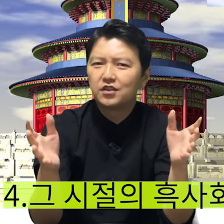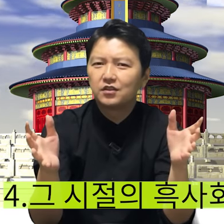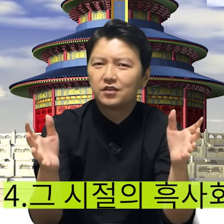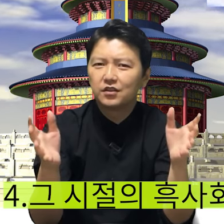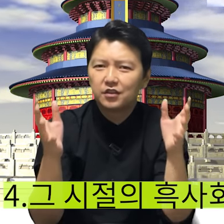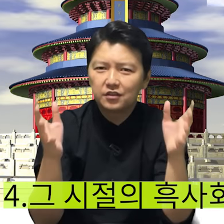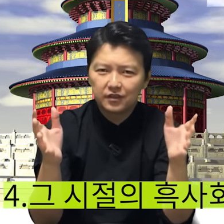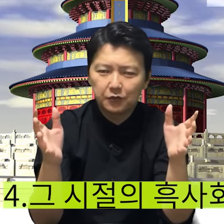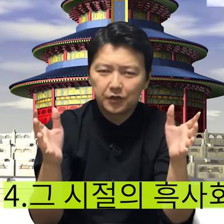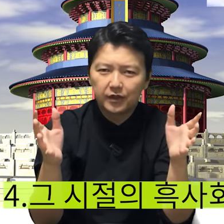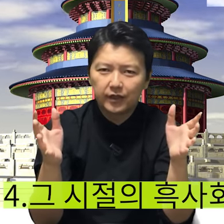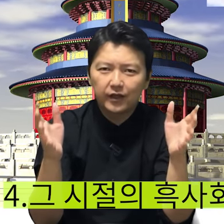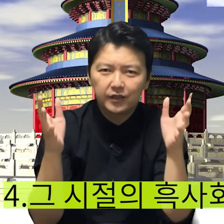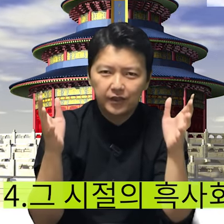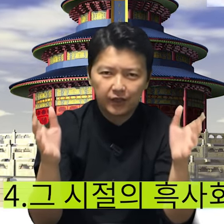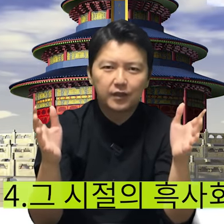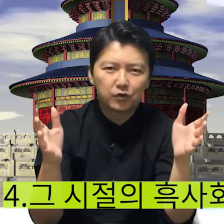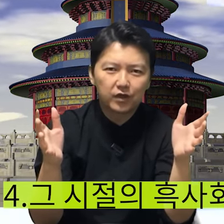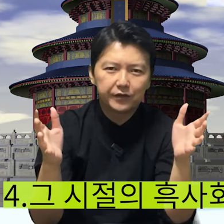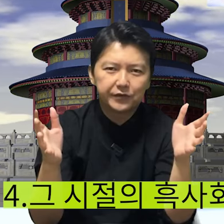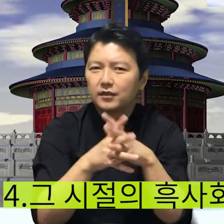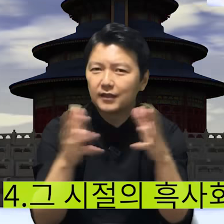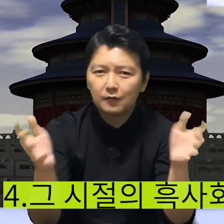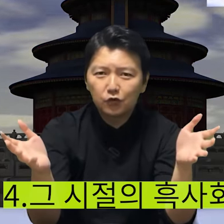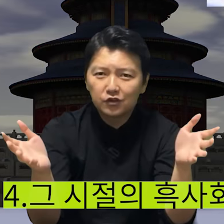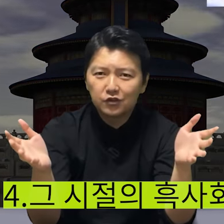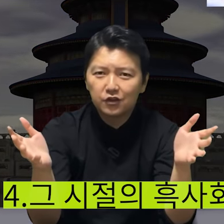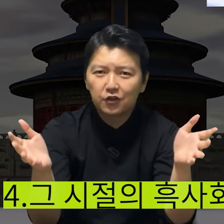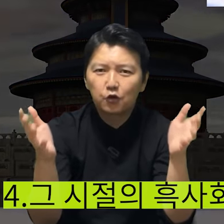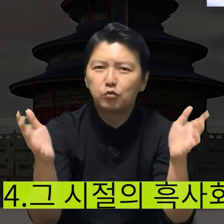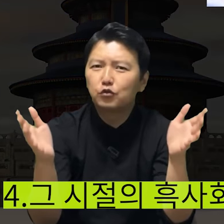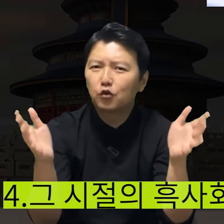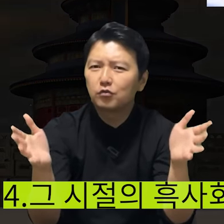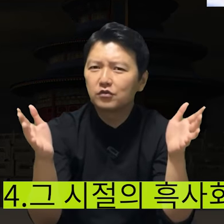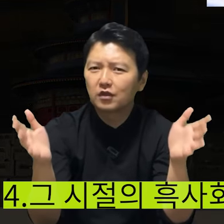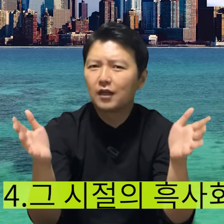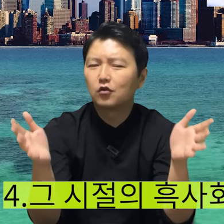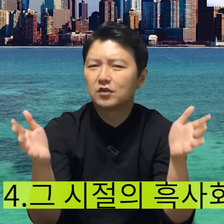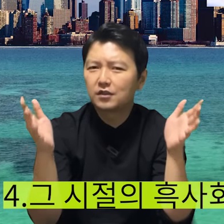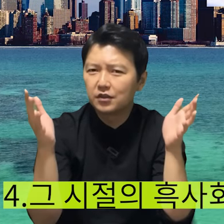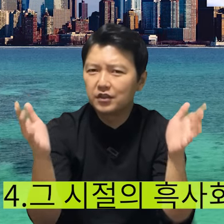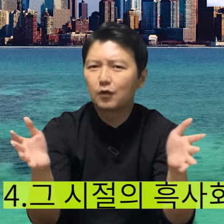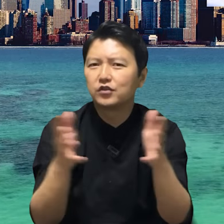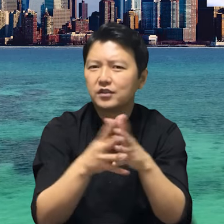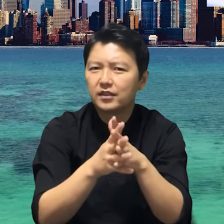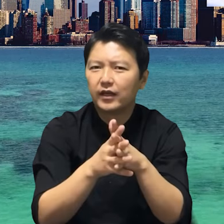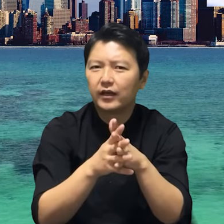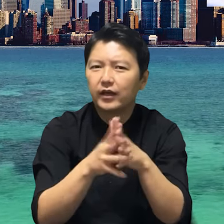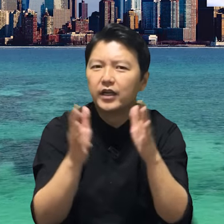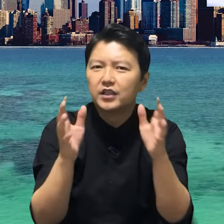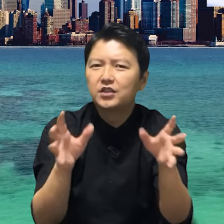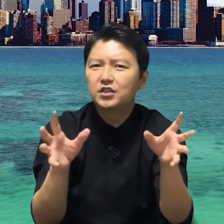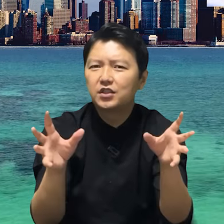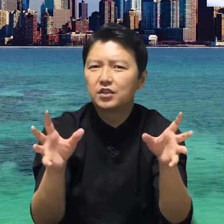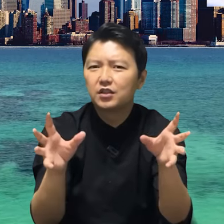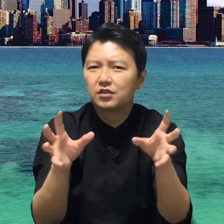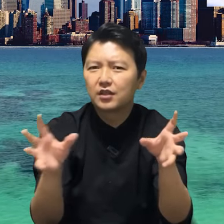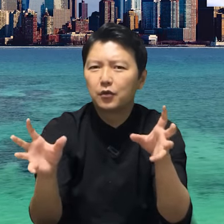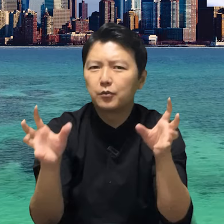시절이 흑사회에 대해 얘기해 볼까요? 짱보린은 이렇게 고분고분 석탄 공장에서 일하고 있을 때 그 지역의 흑사회의